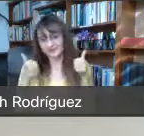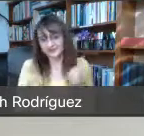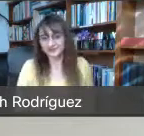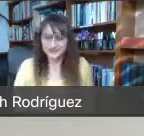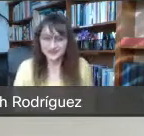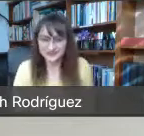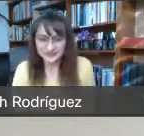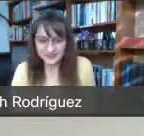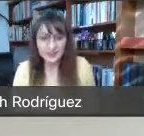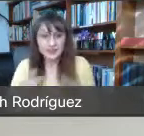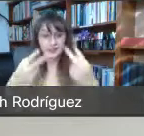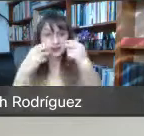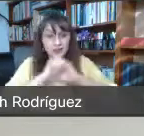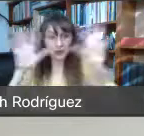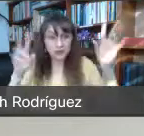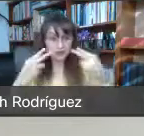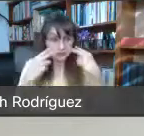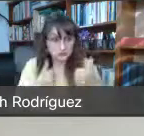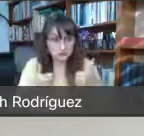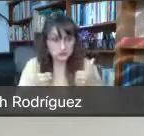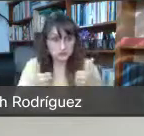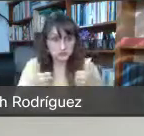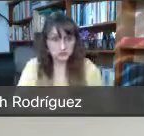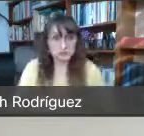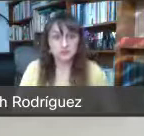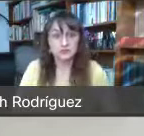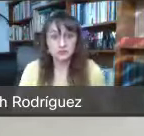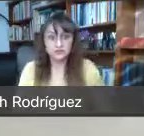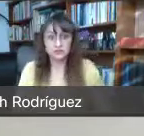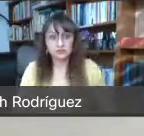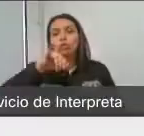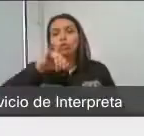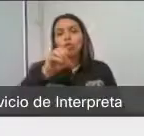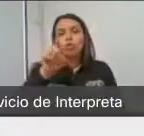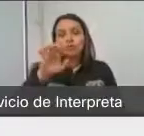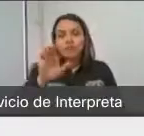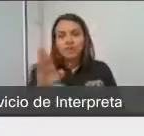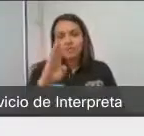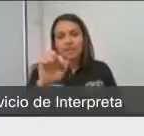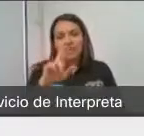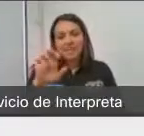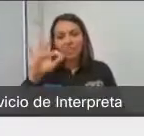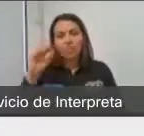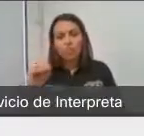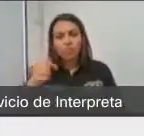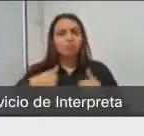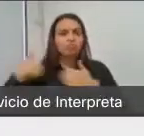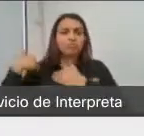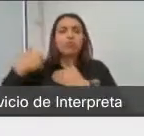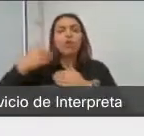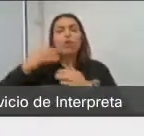Buenas tardes a todos, ¿cómo están? Hola, José Barreto de Corferias. ¿Cómo